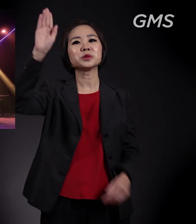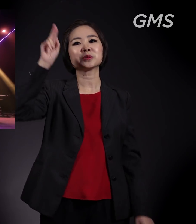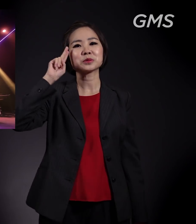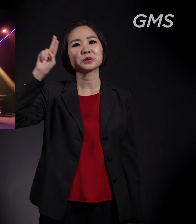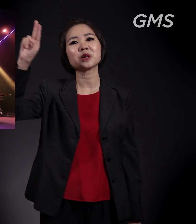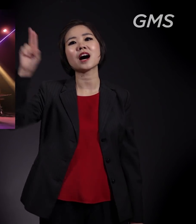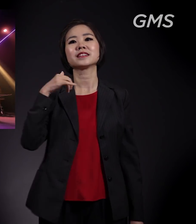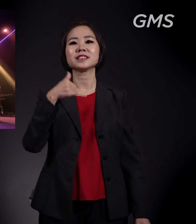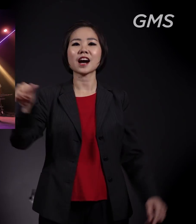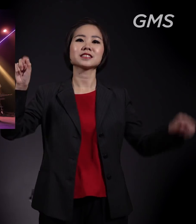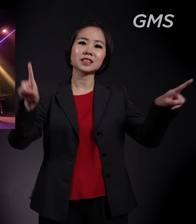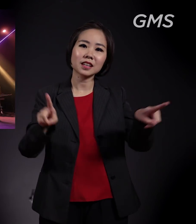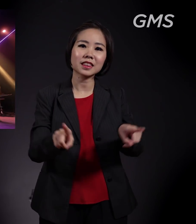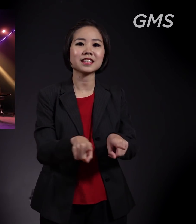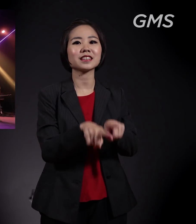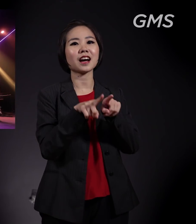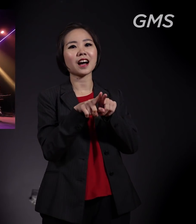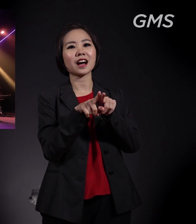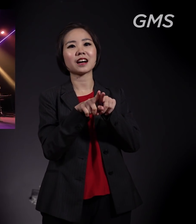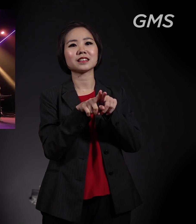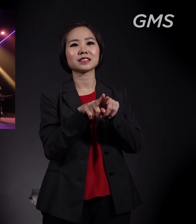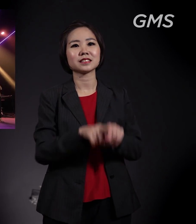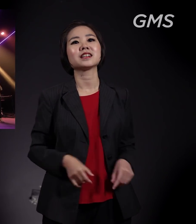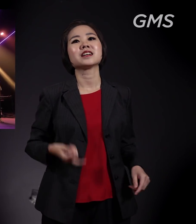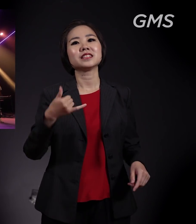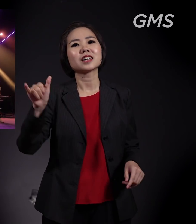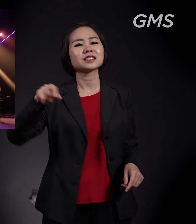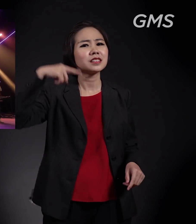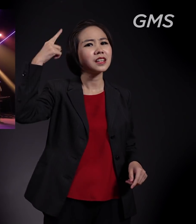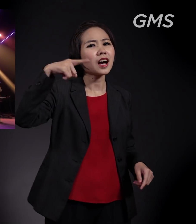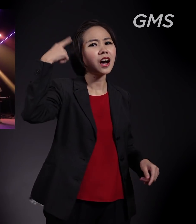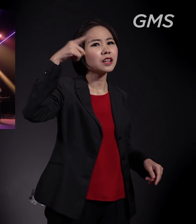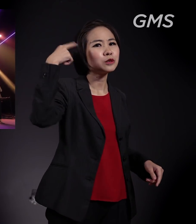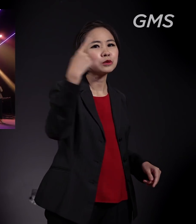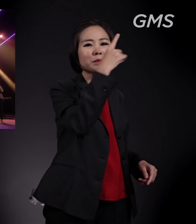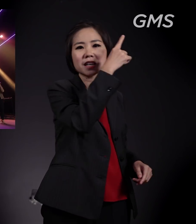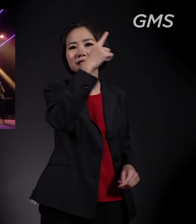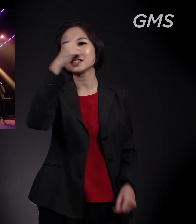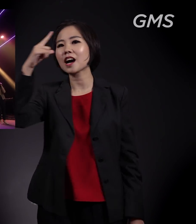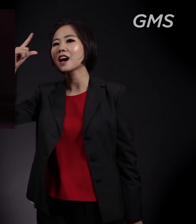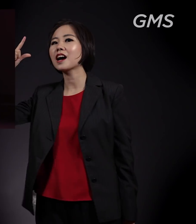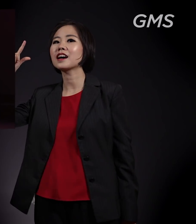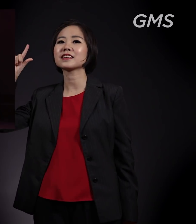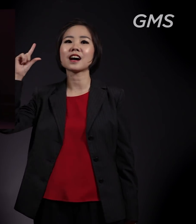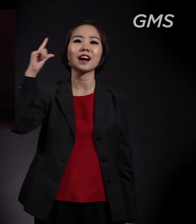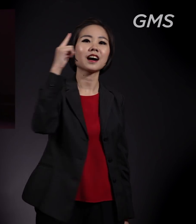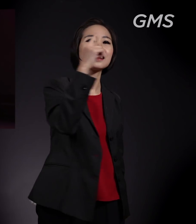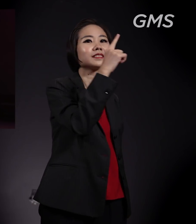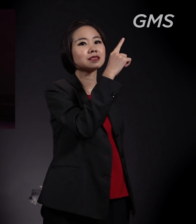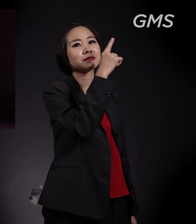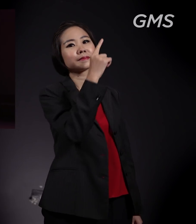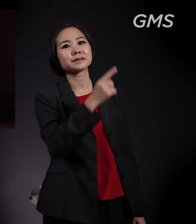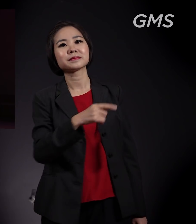Kepadamu Tuhan yang setia, yang selalu menjaga.